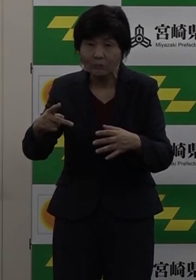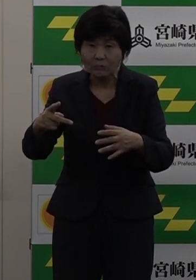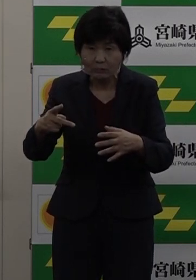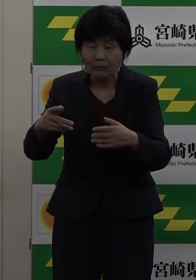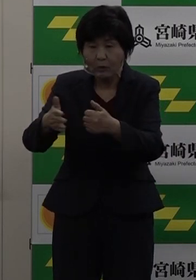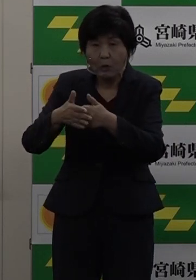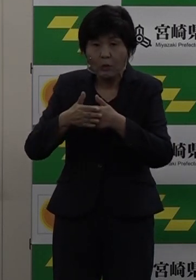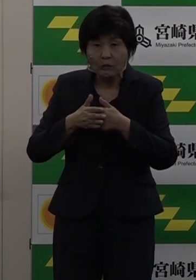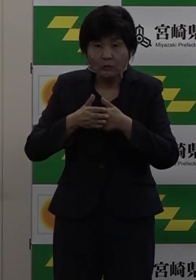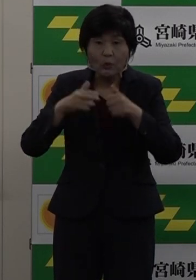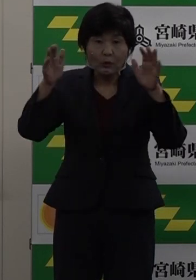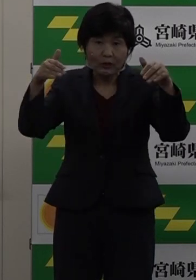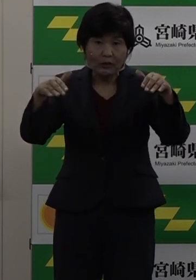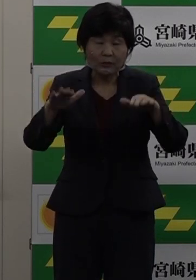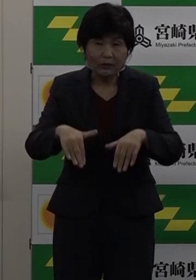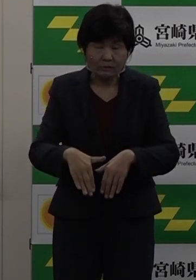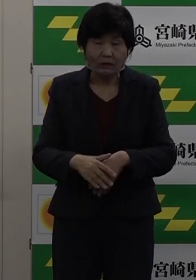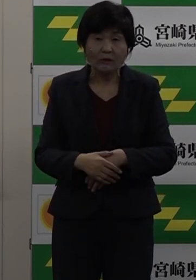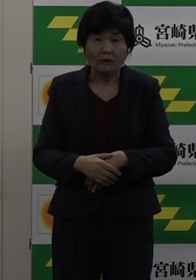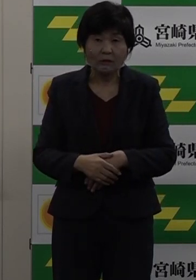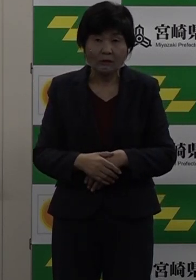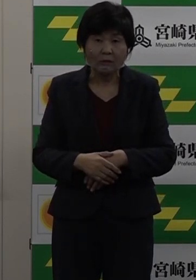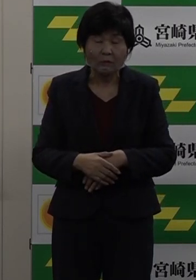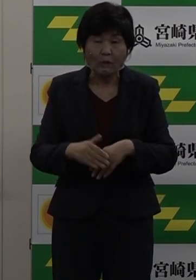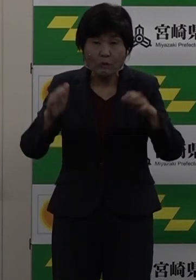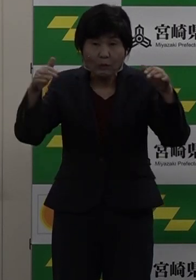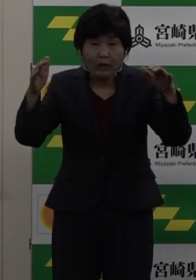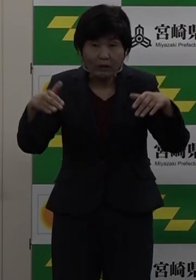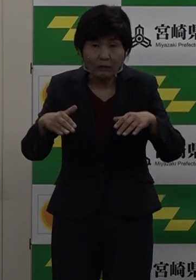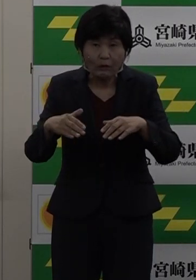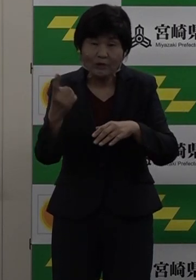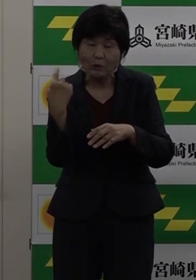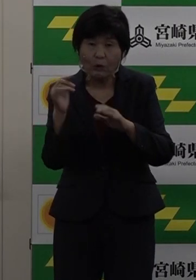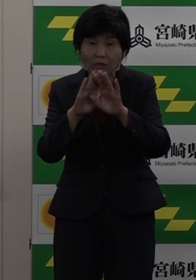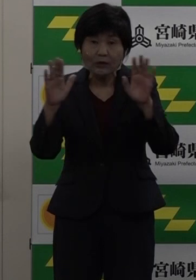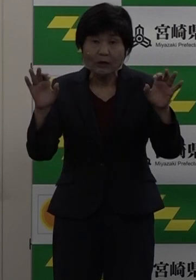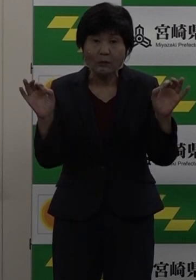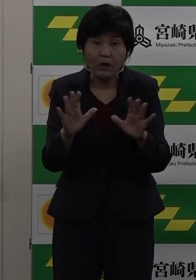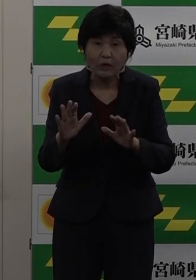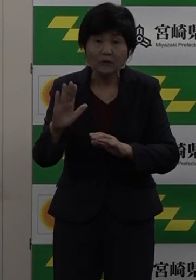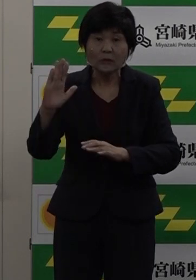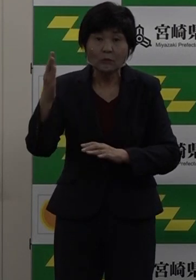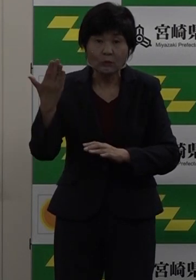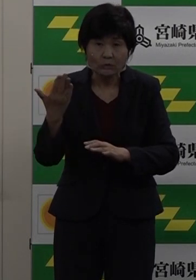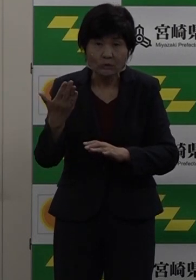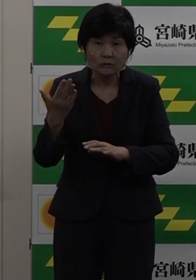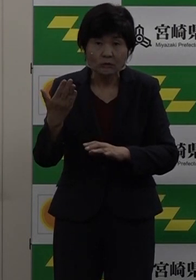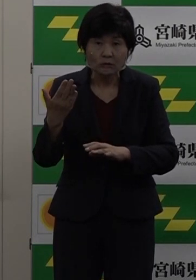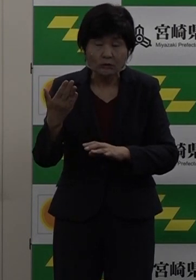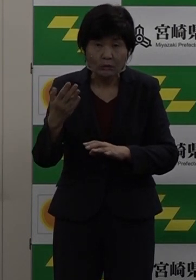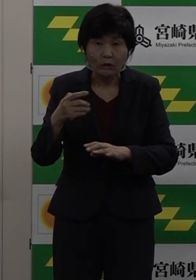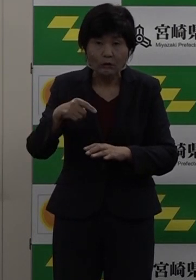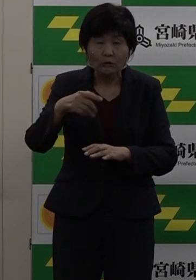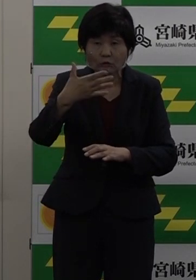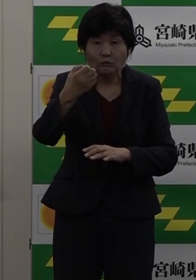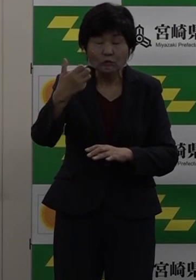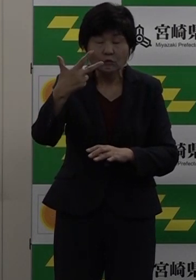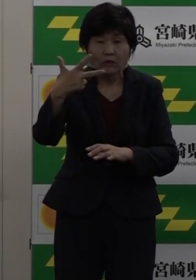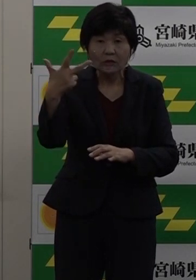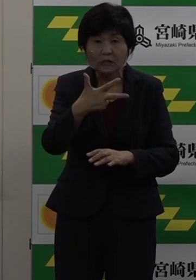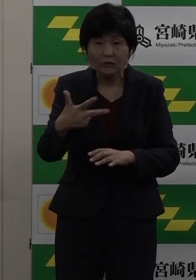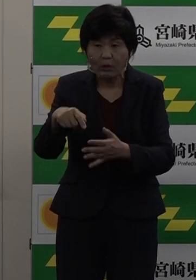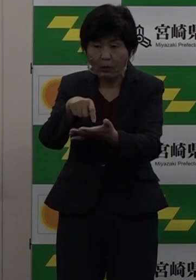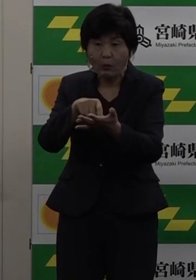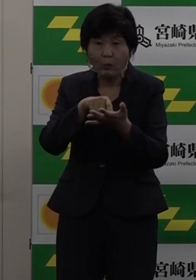。呼びかけを始めた直後にもかかわらず、今この4つの職種を合わせて97名の方に応